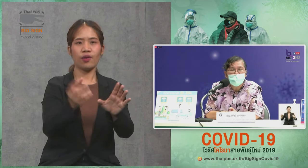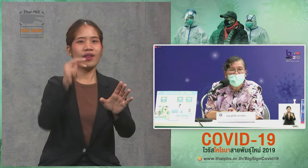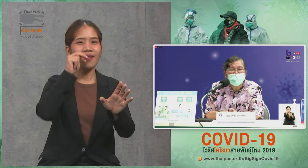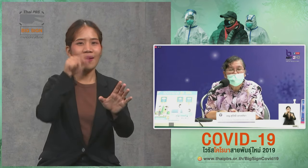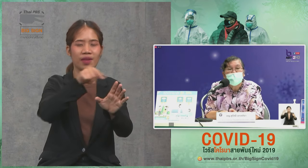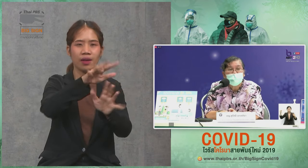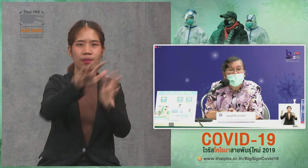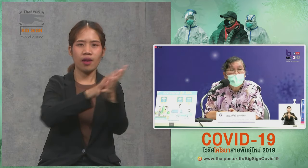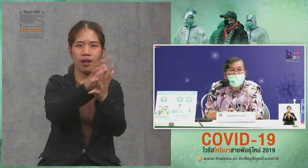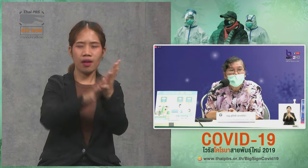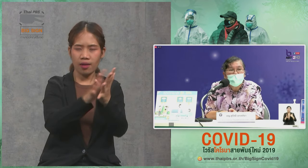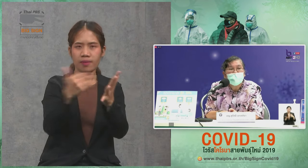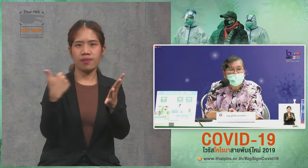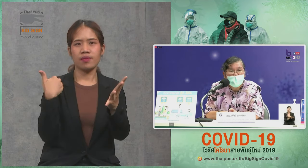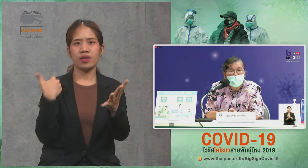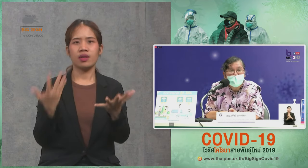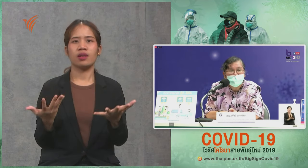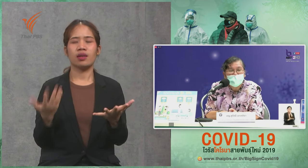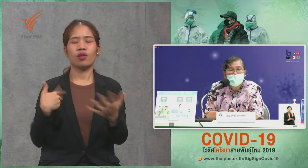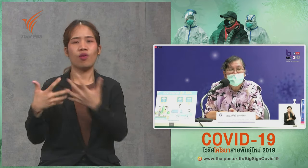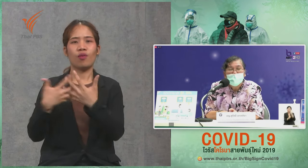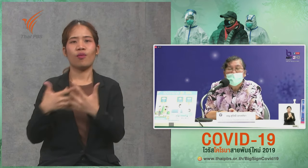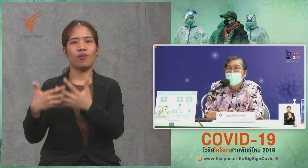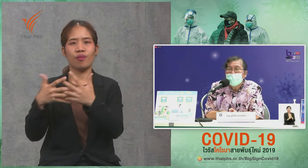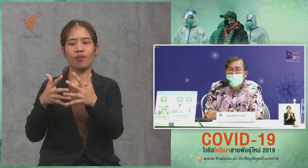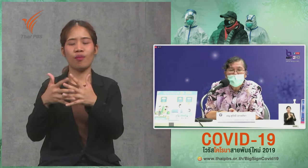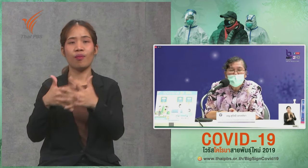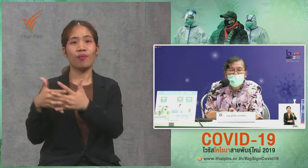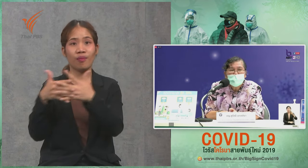องจาก US FDA นะคะของสหรัฐเนี่ย